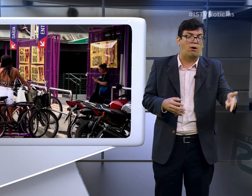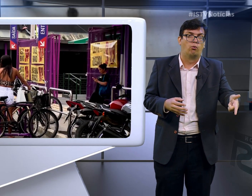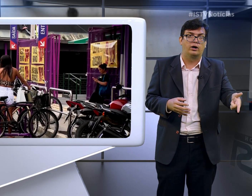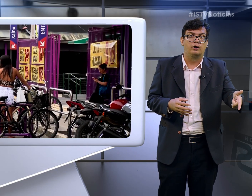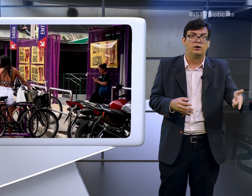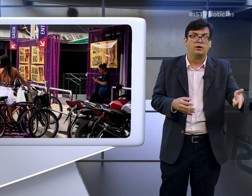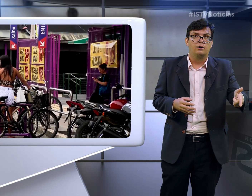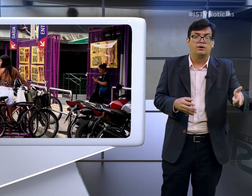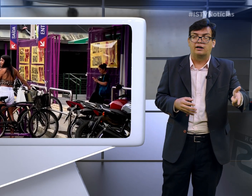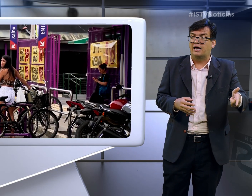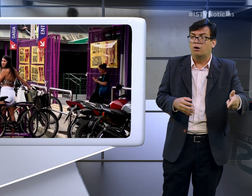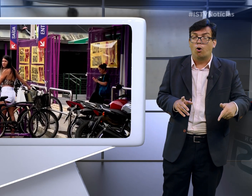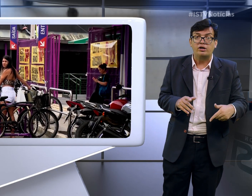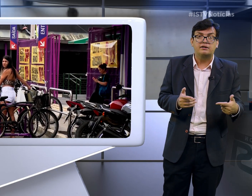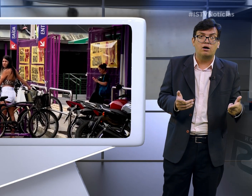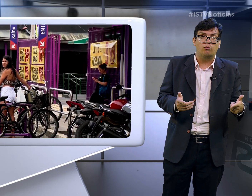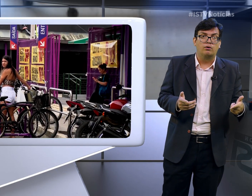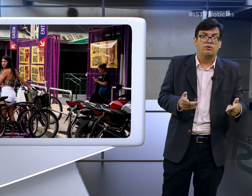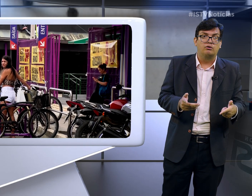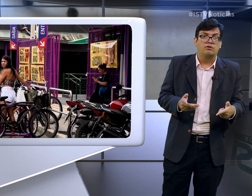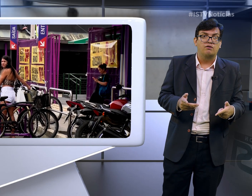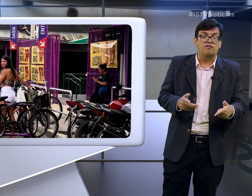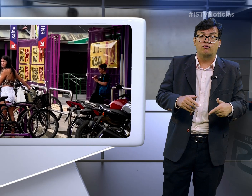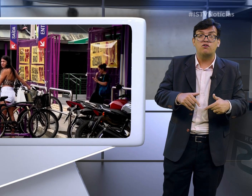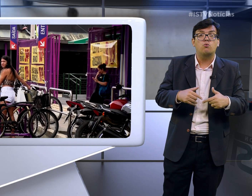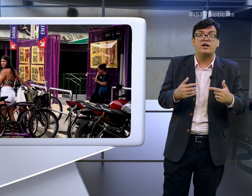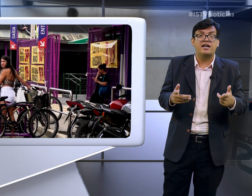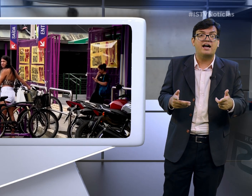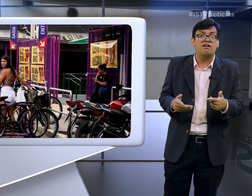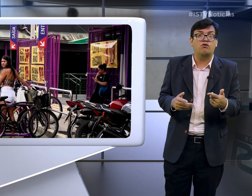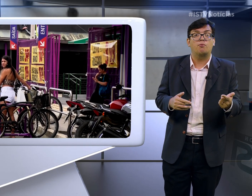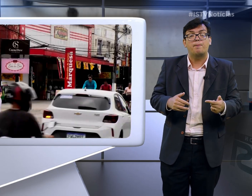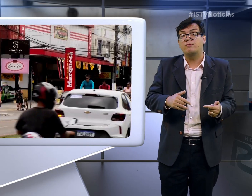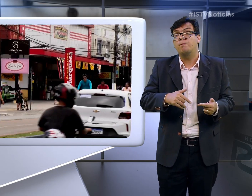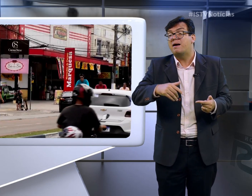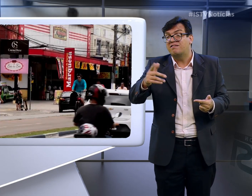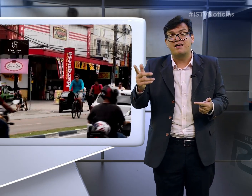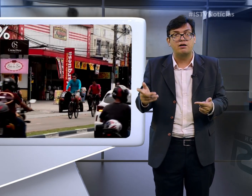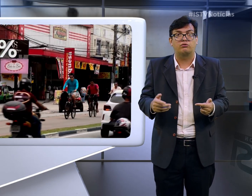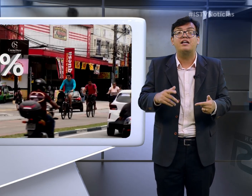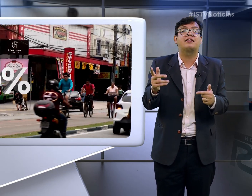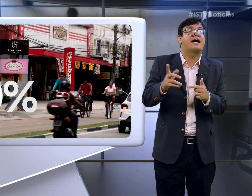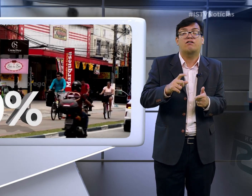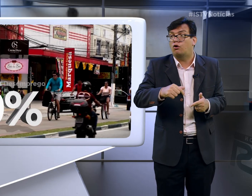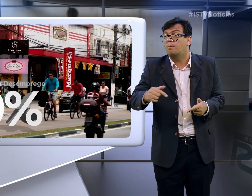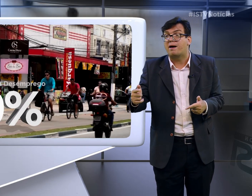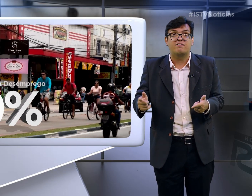rua, né? Ou então são 50 reais só num passeio, 30 reais só num